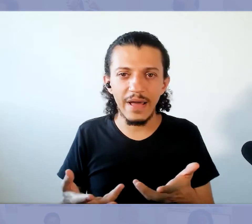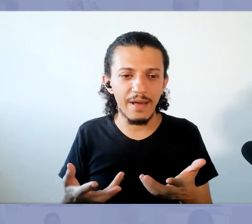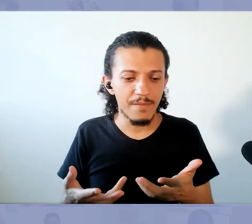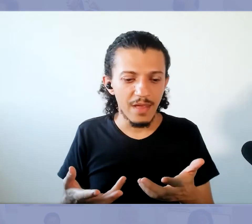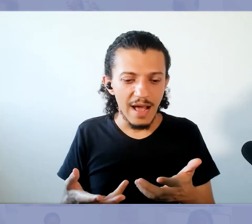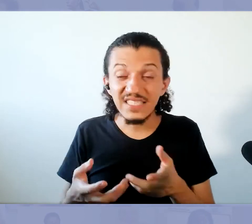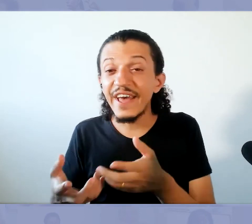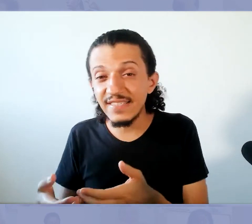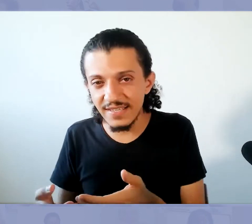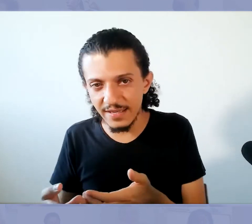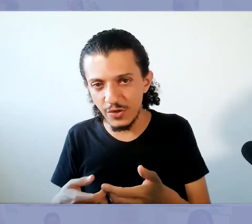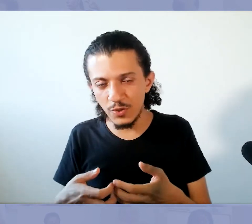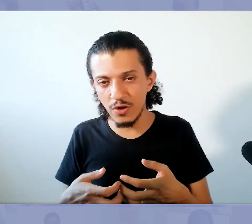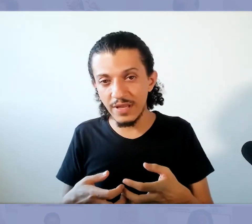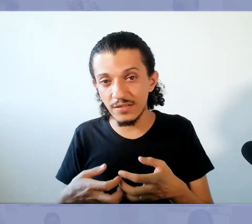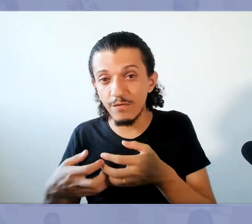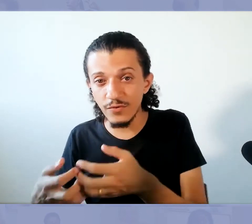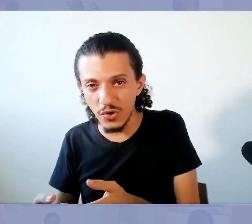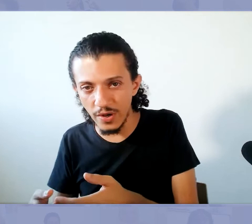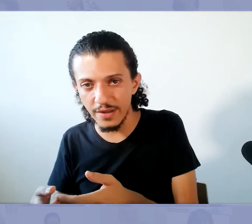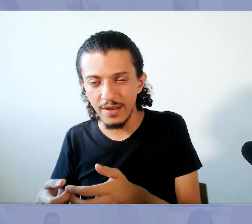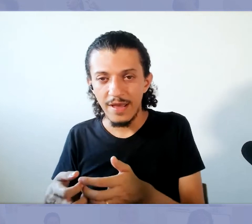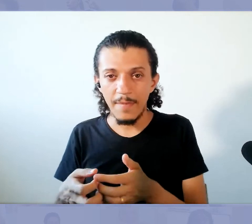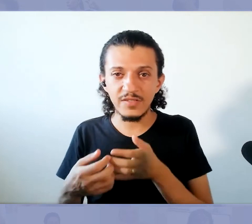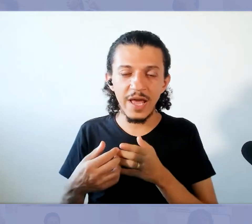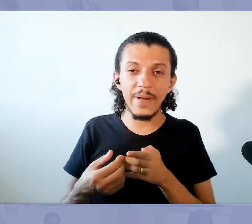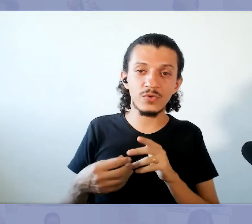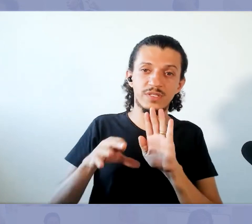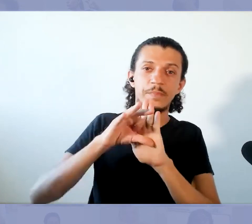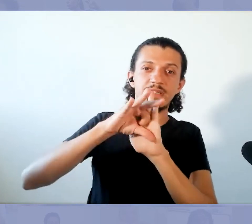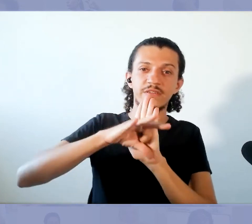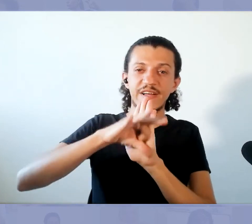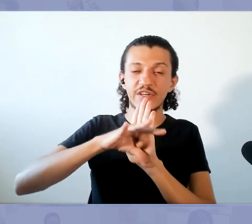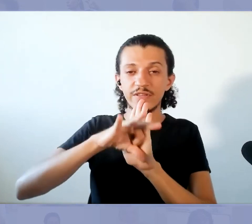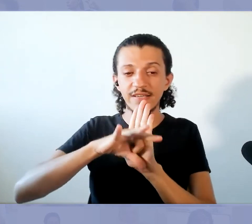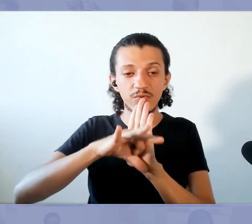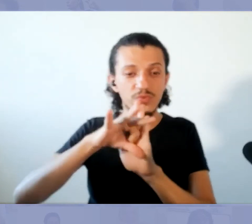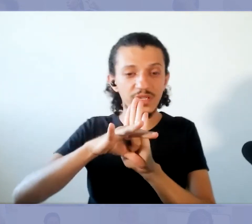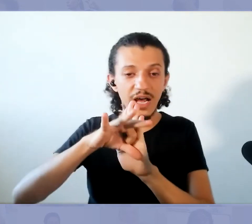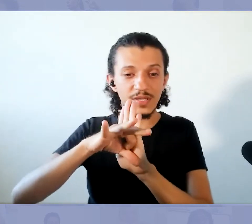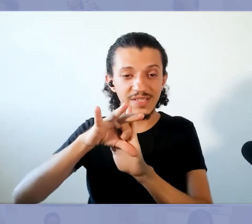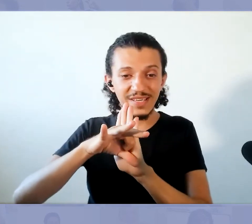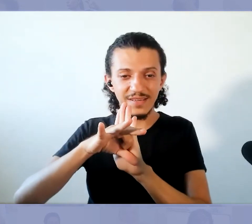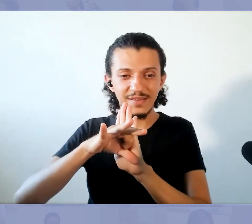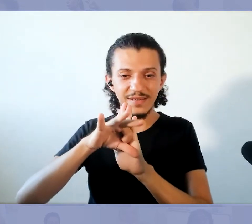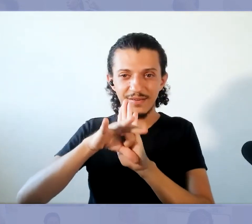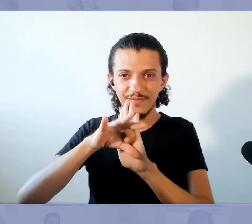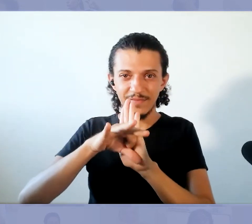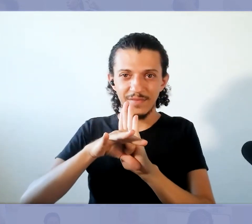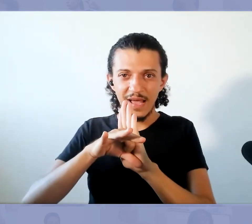tipo, às vezes esse tipo de anotação funciona, mas de repente, quando você precisa de fazer a anotação de um sinal